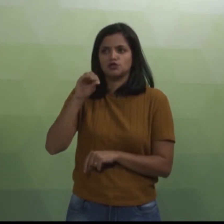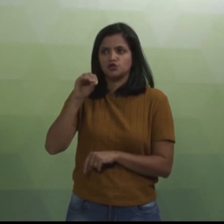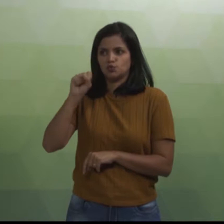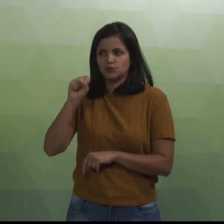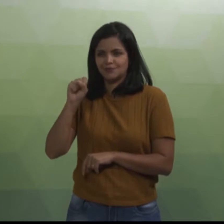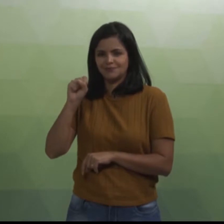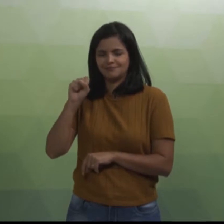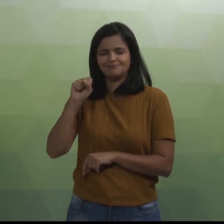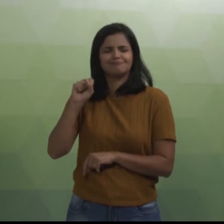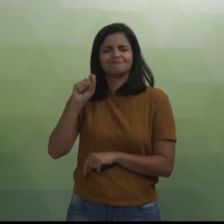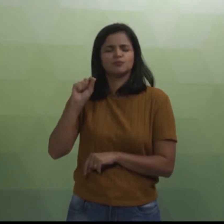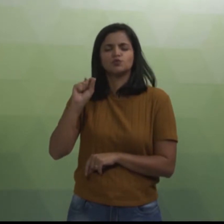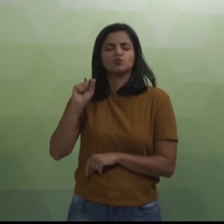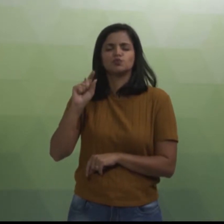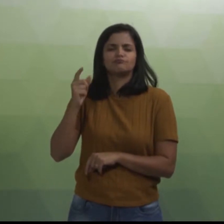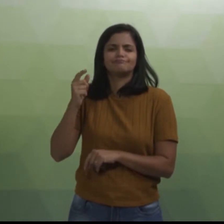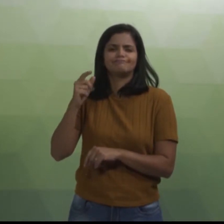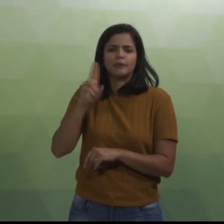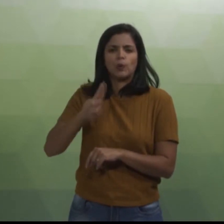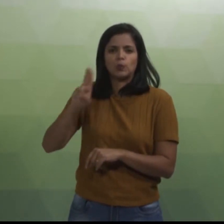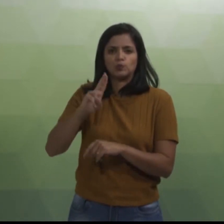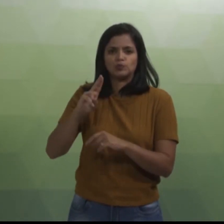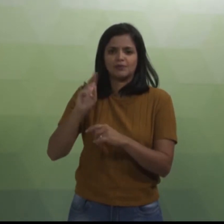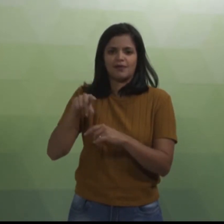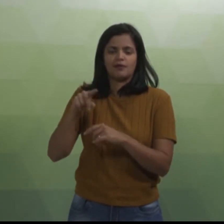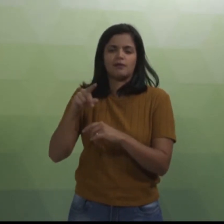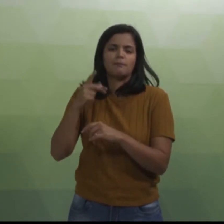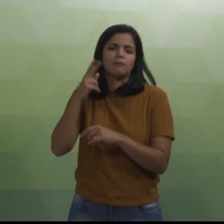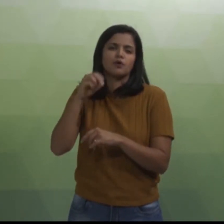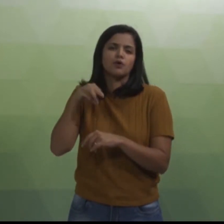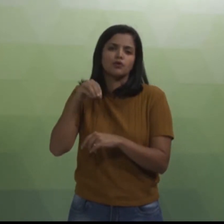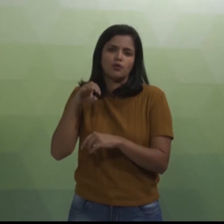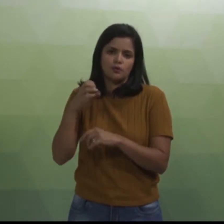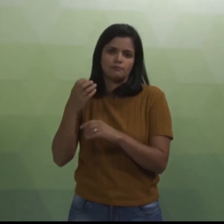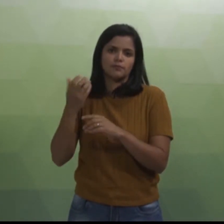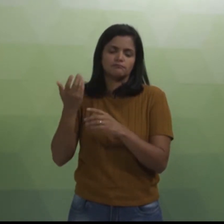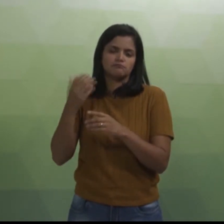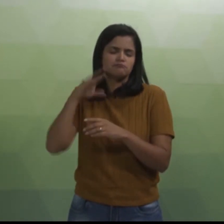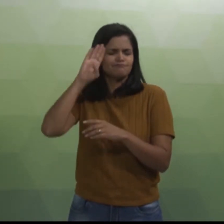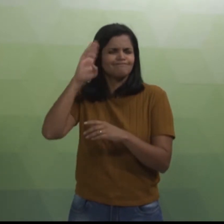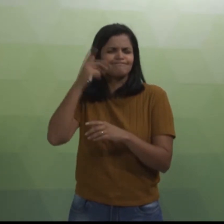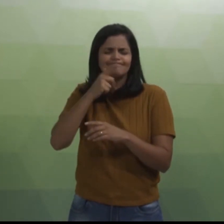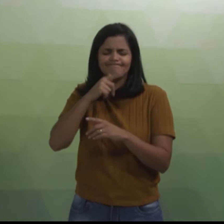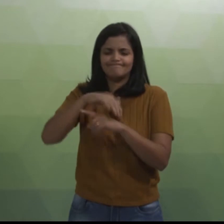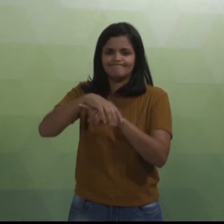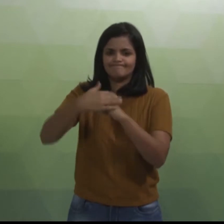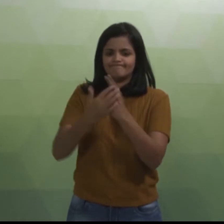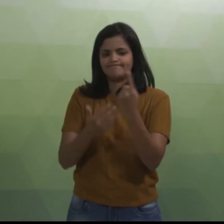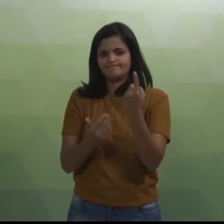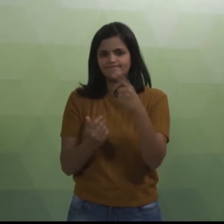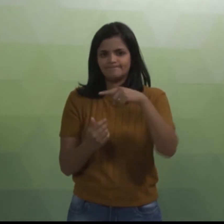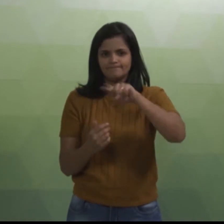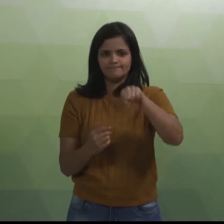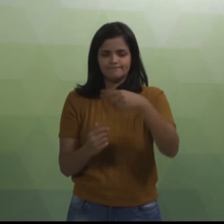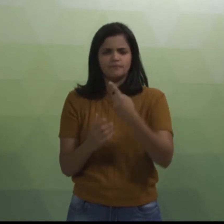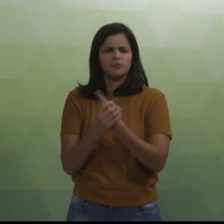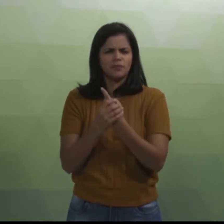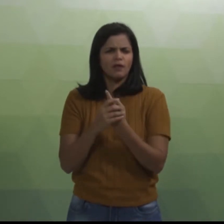Temos dois pesquisadores que falaram sobre espaço deítico. Bom,